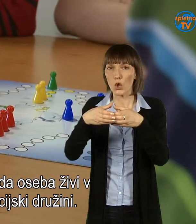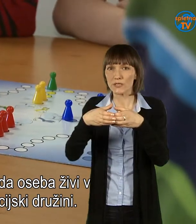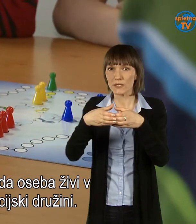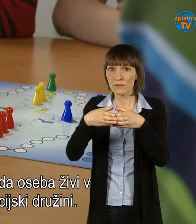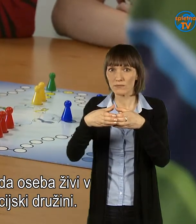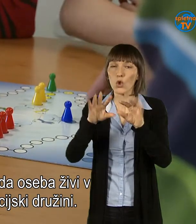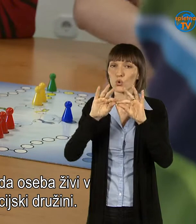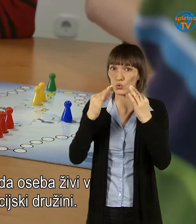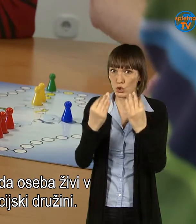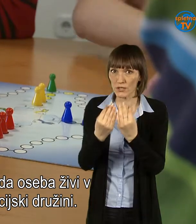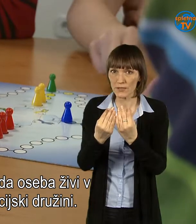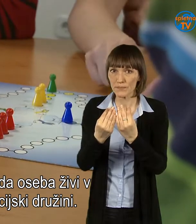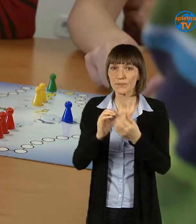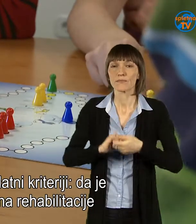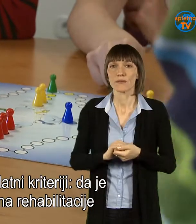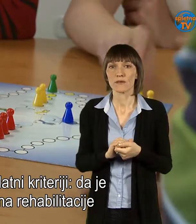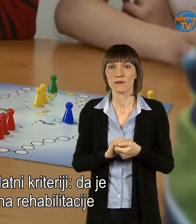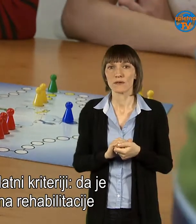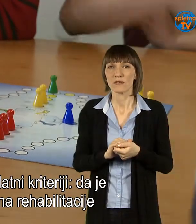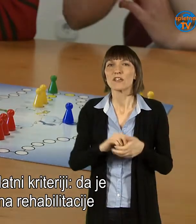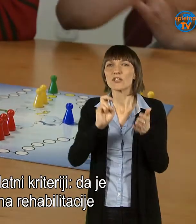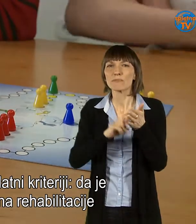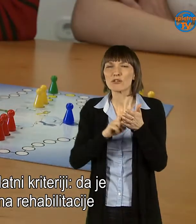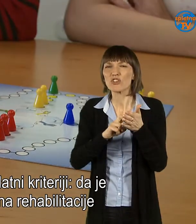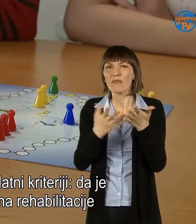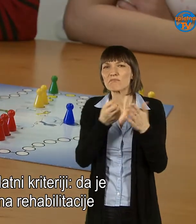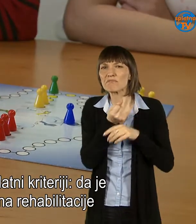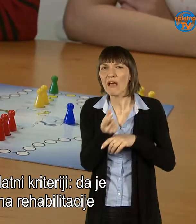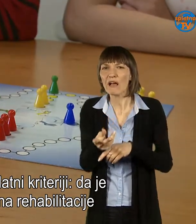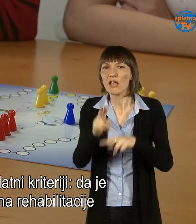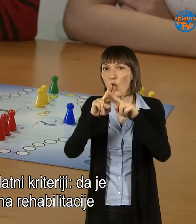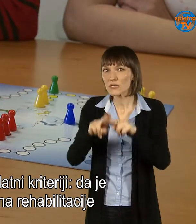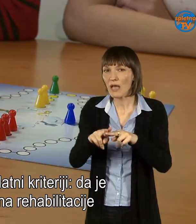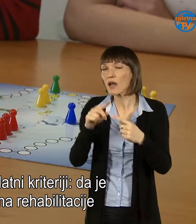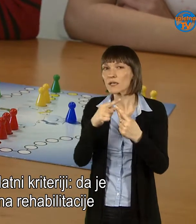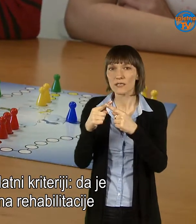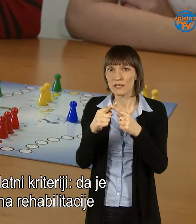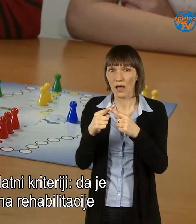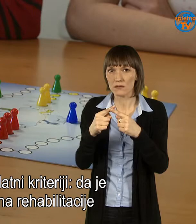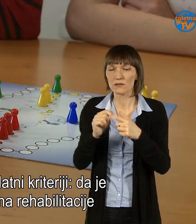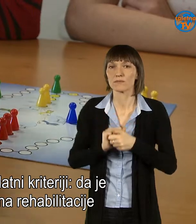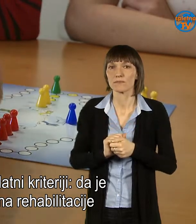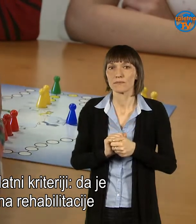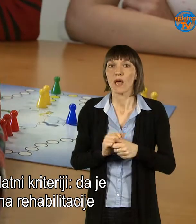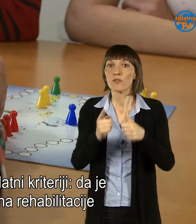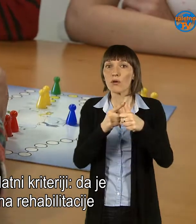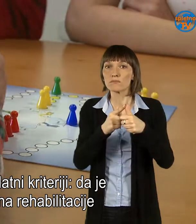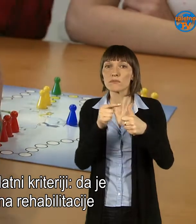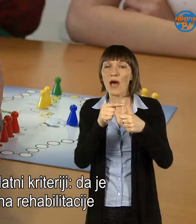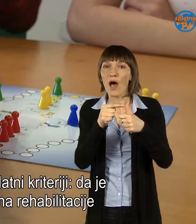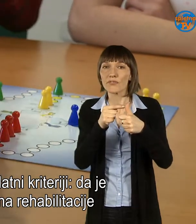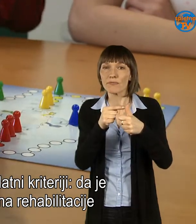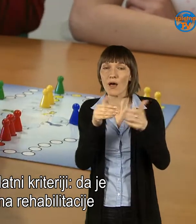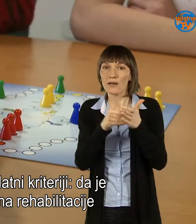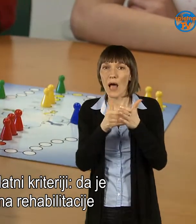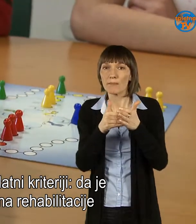družini in pa še ostali dodatni kriteriji, da je oseba